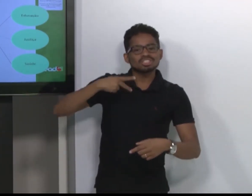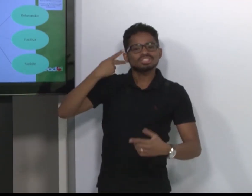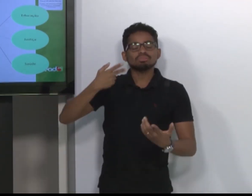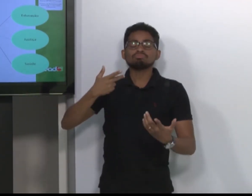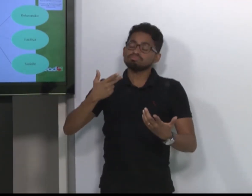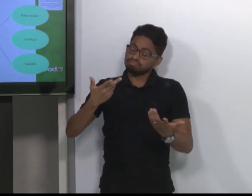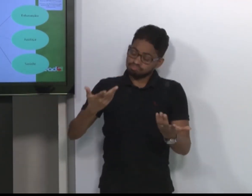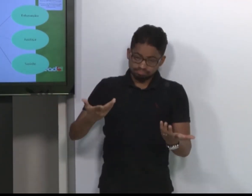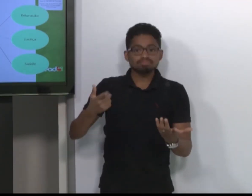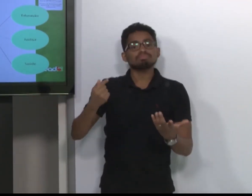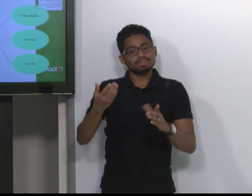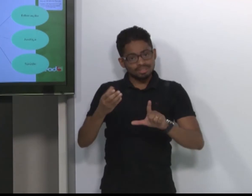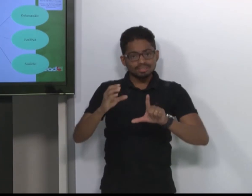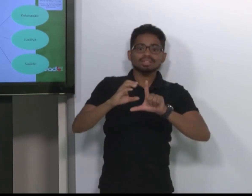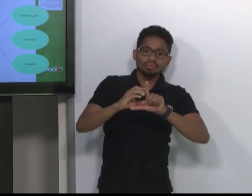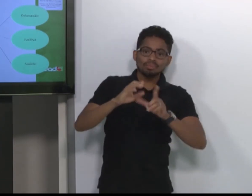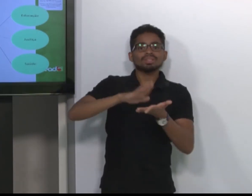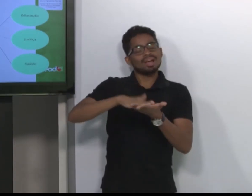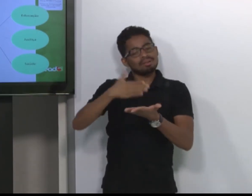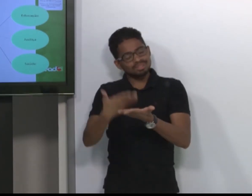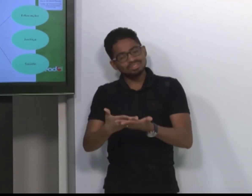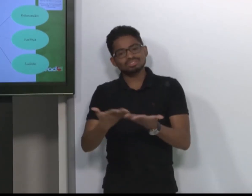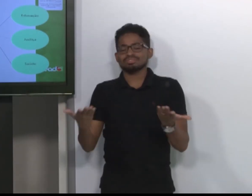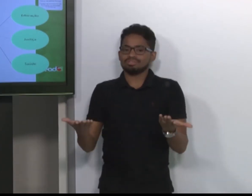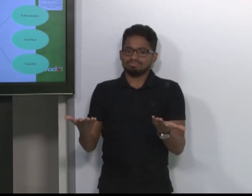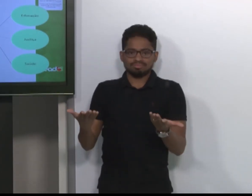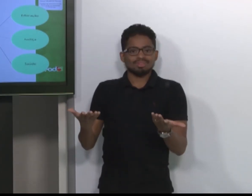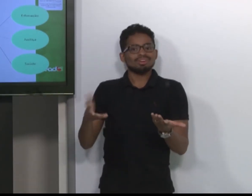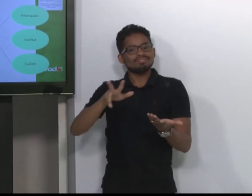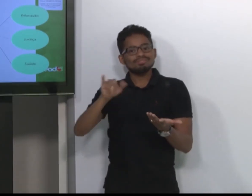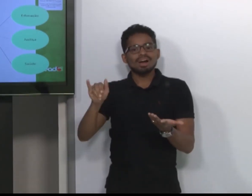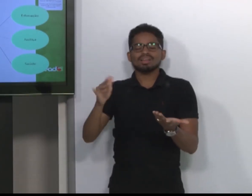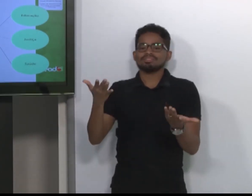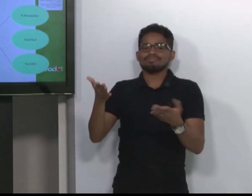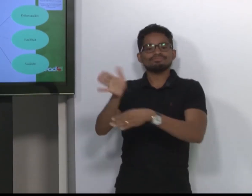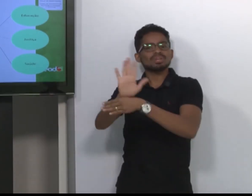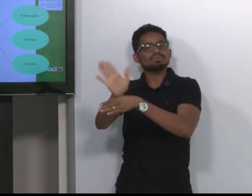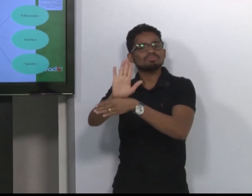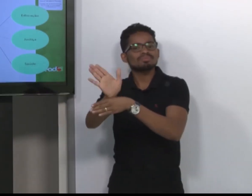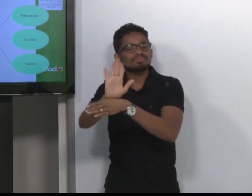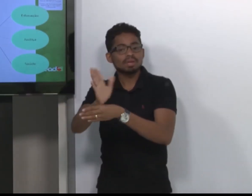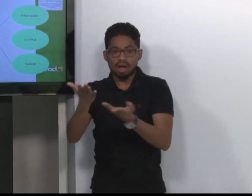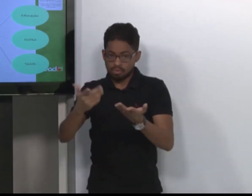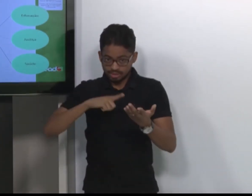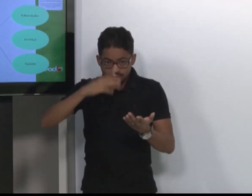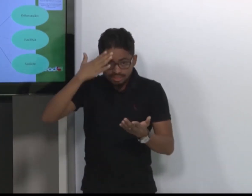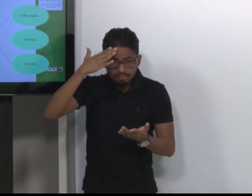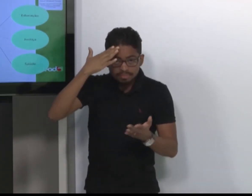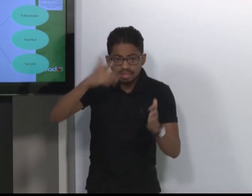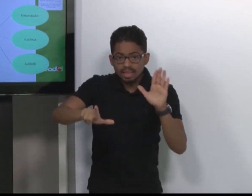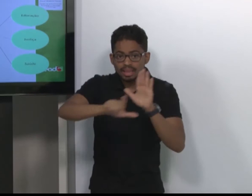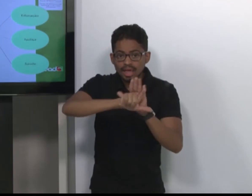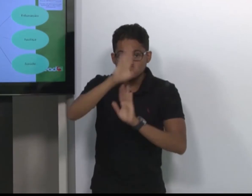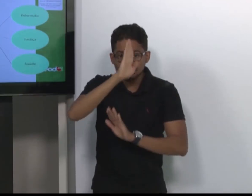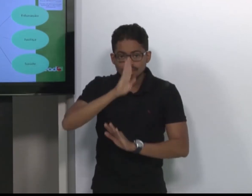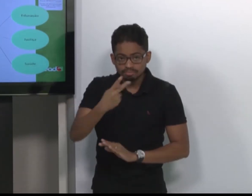Nos debates políticos, a atuação também. Vocês sabem que tem uma lei no Brasil,